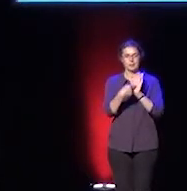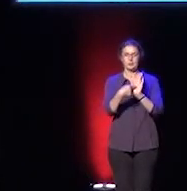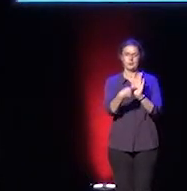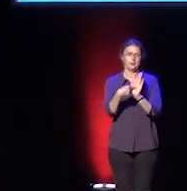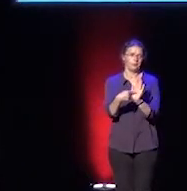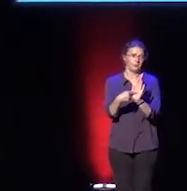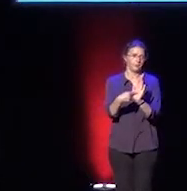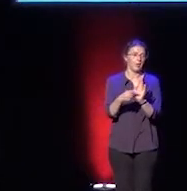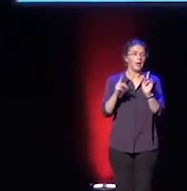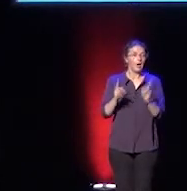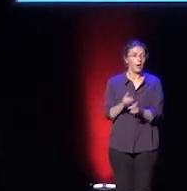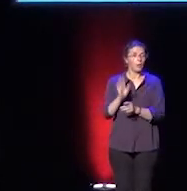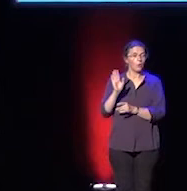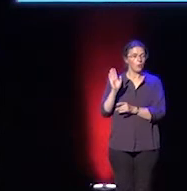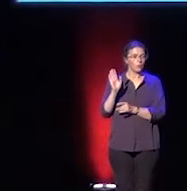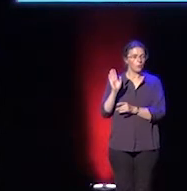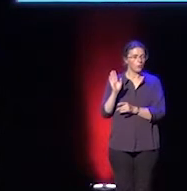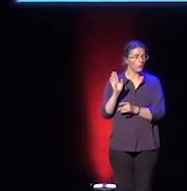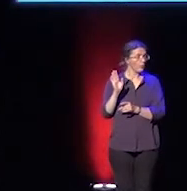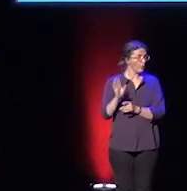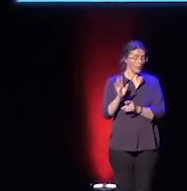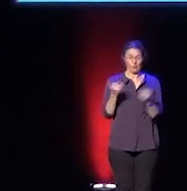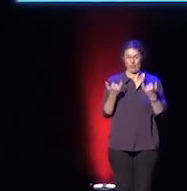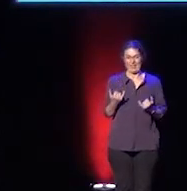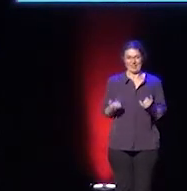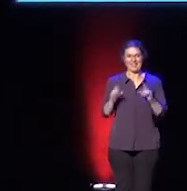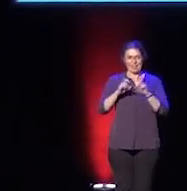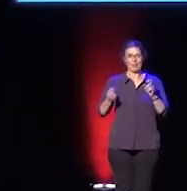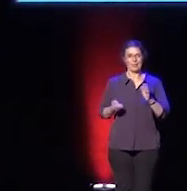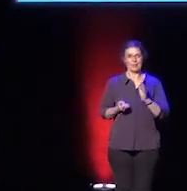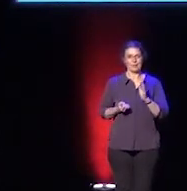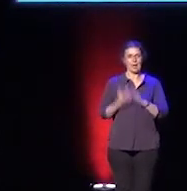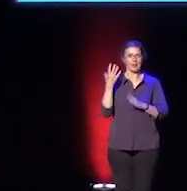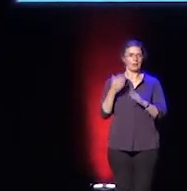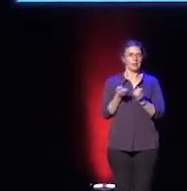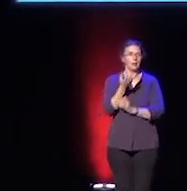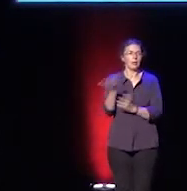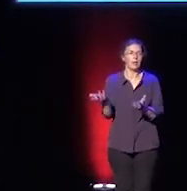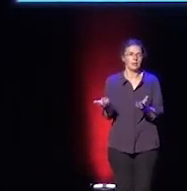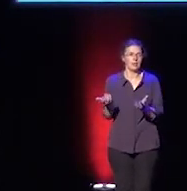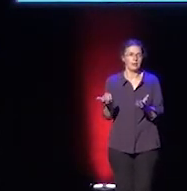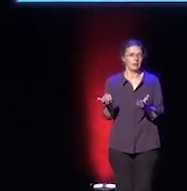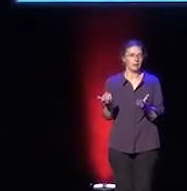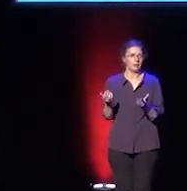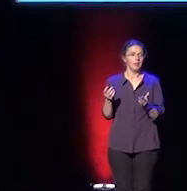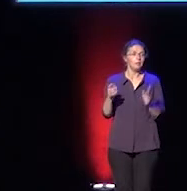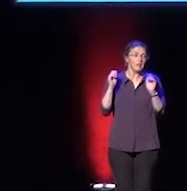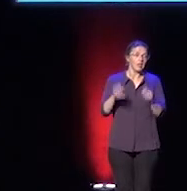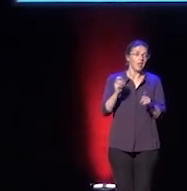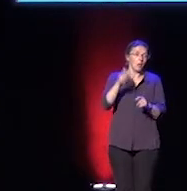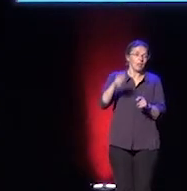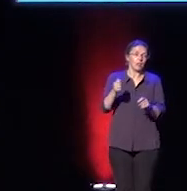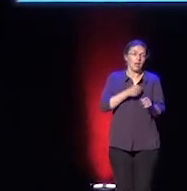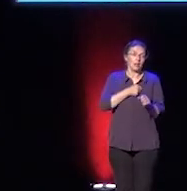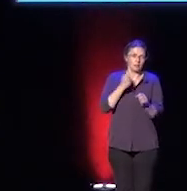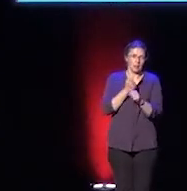Dazu gehören auch beispielsweise auch ein tagesaktuelles Thema, mit dem man Menschen auch Angst machen kann,